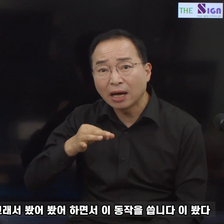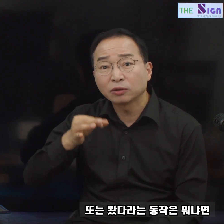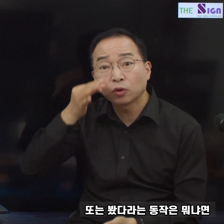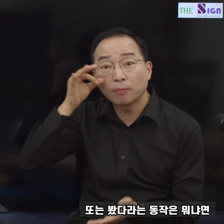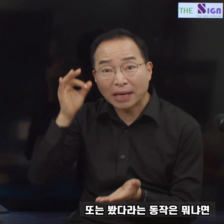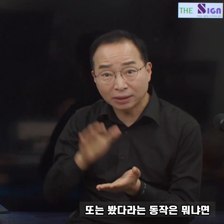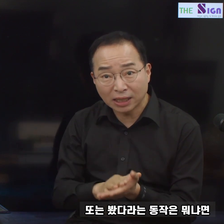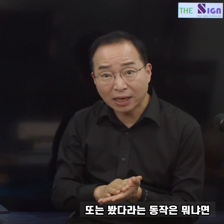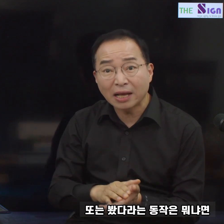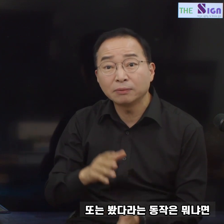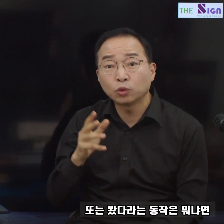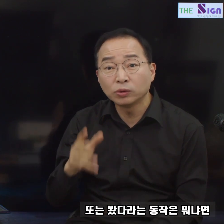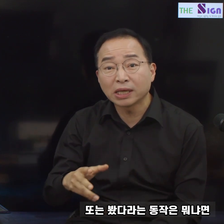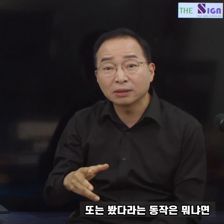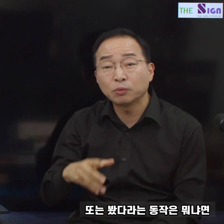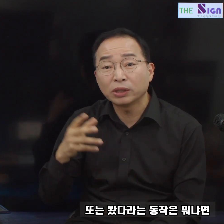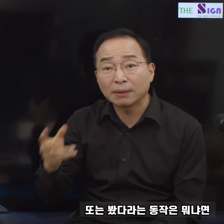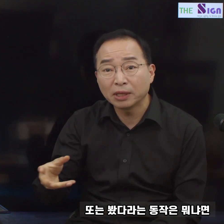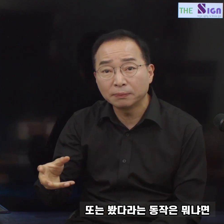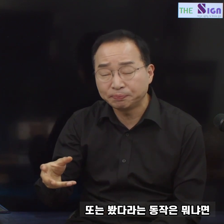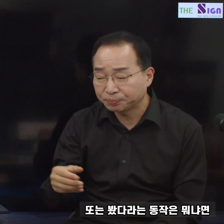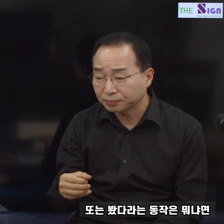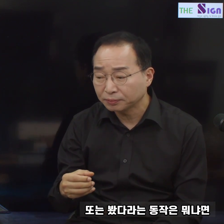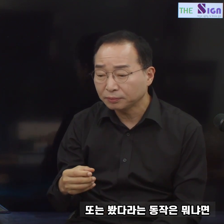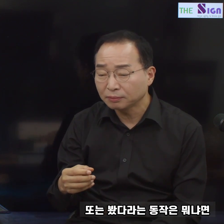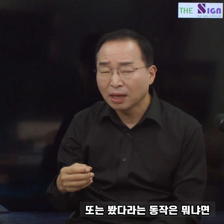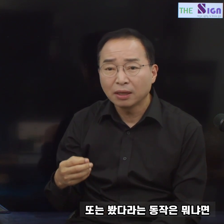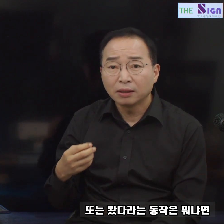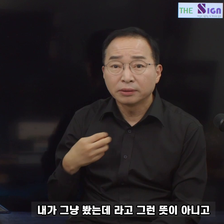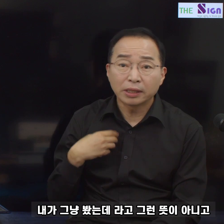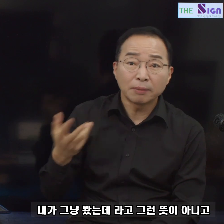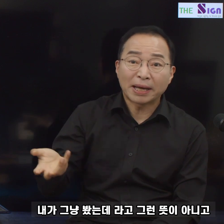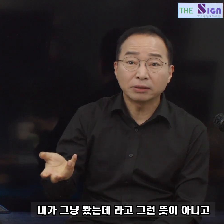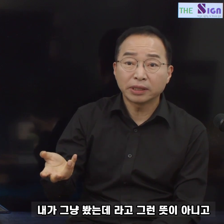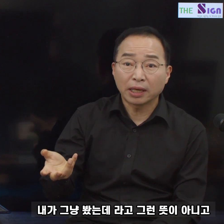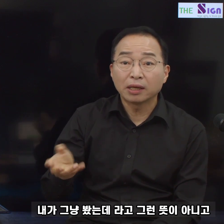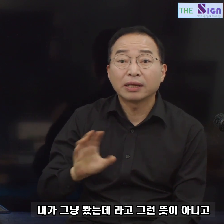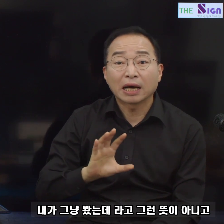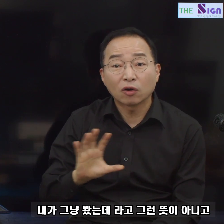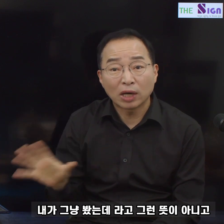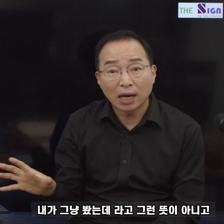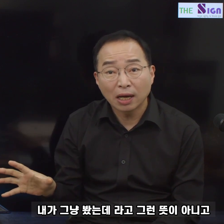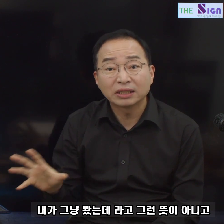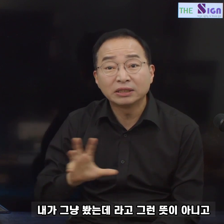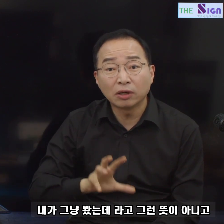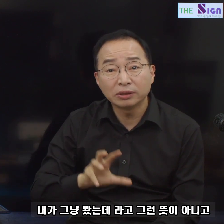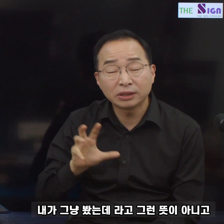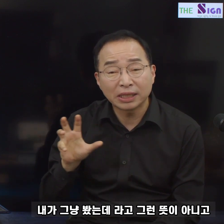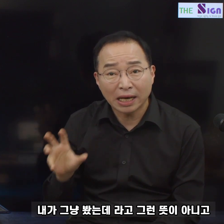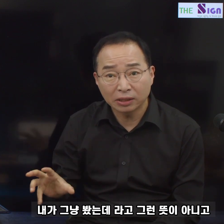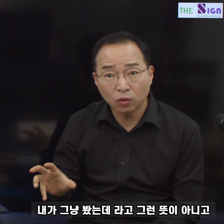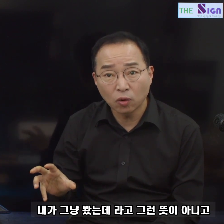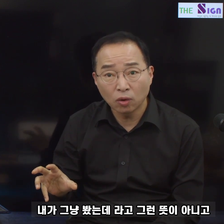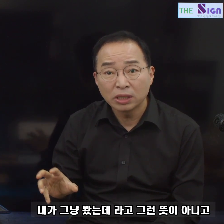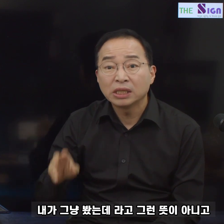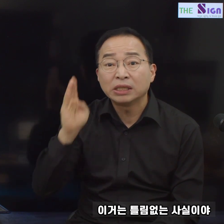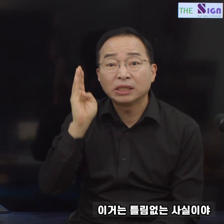또는 봤다라는 동작은 뭐냐면 내가 그냥 봤는데 라고가 그런 뜻이 아니고